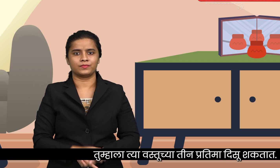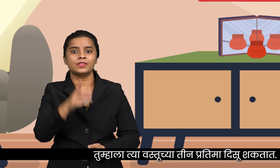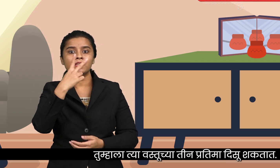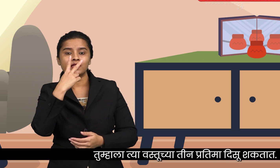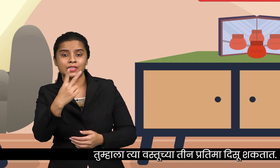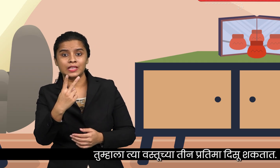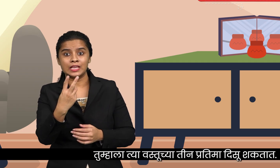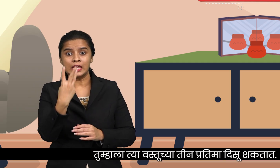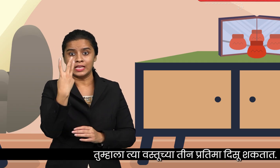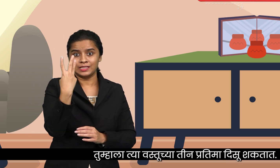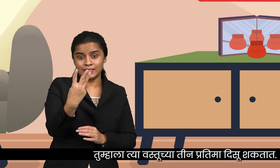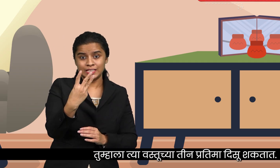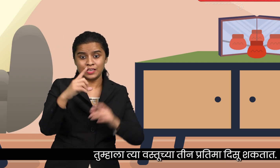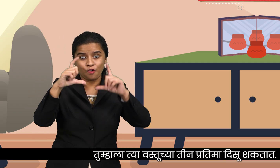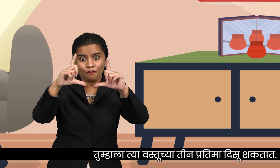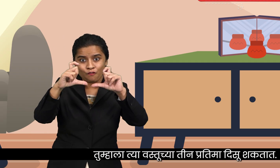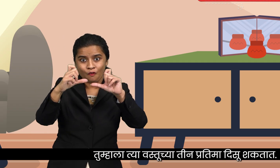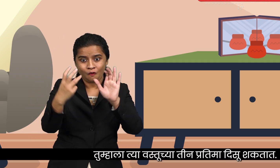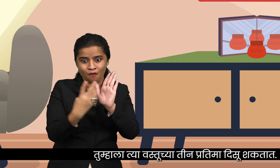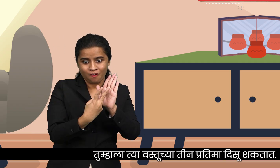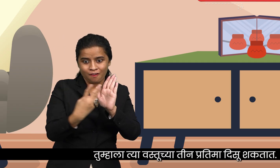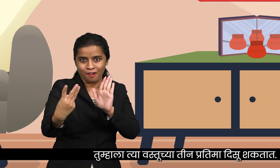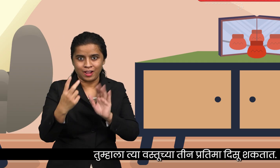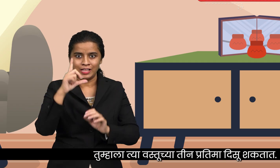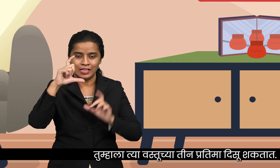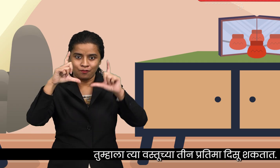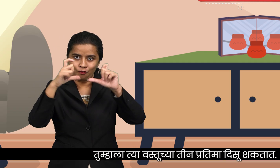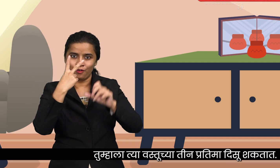तुम्हाला त्या वस्तूची 3 प्रतिमा दिसू शकते.